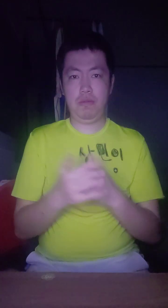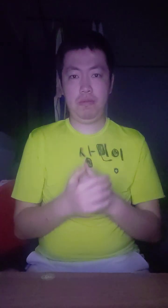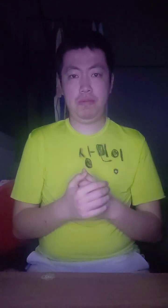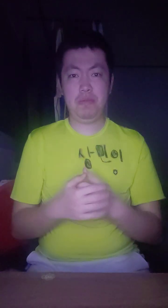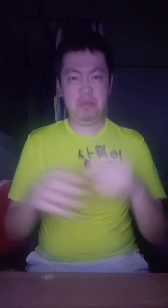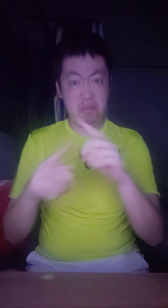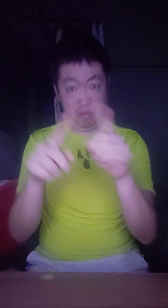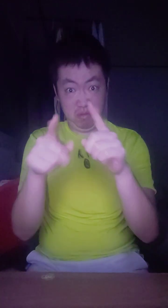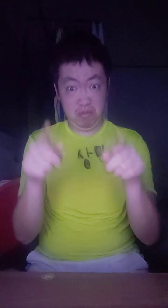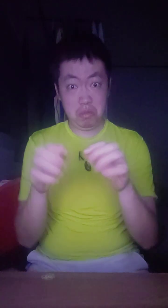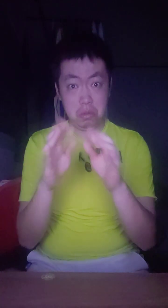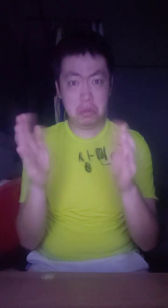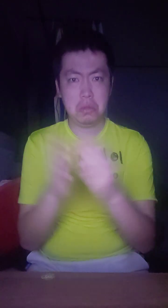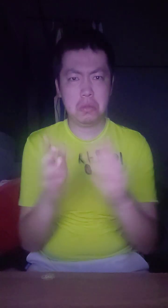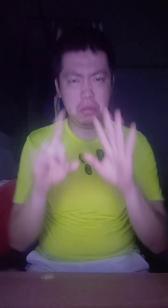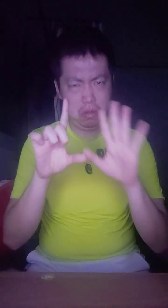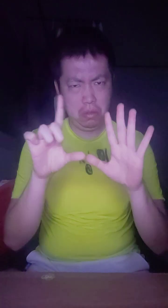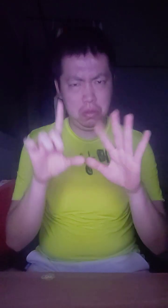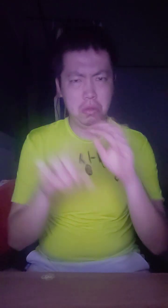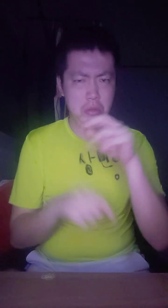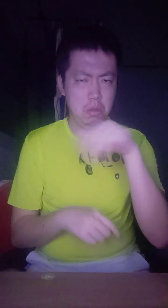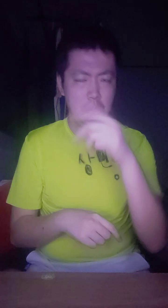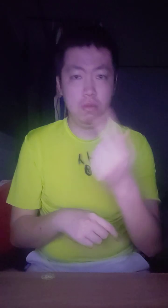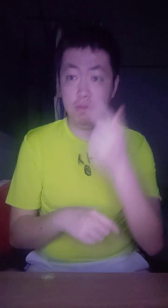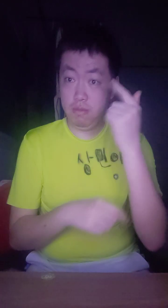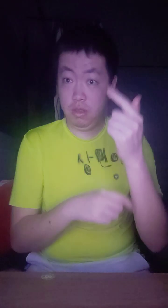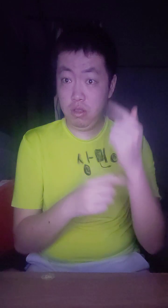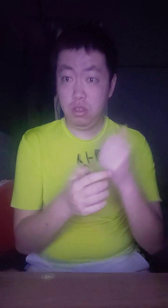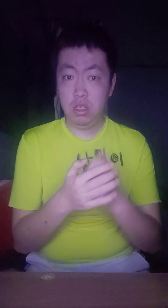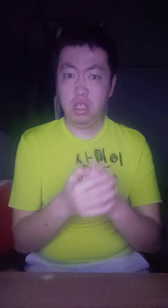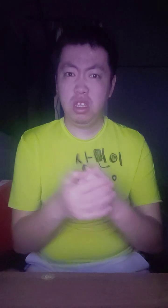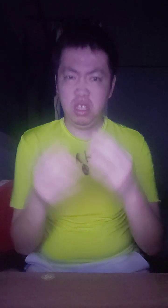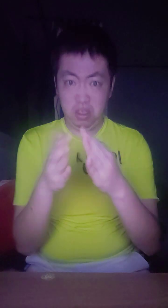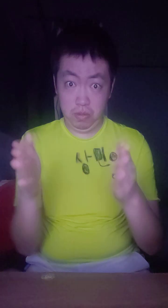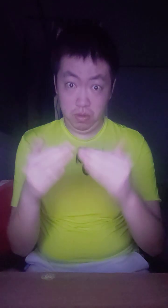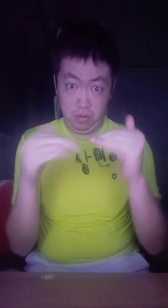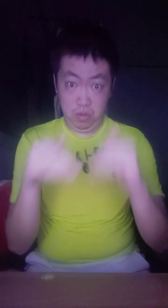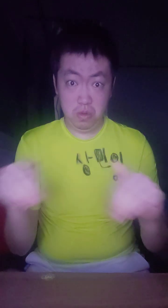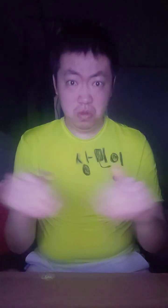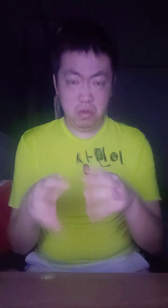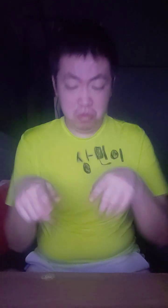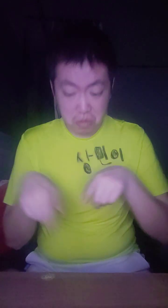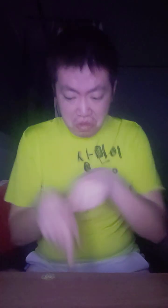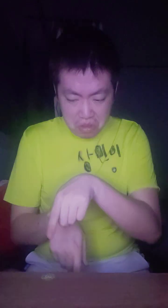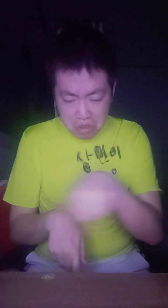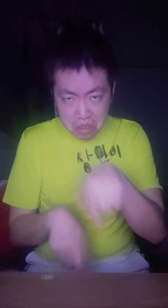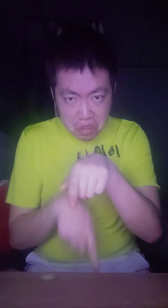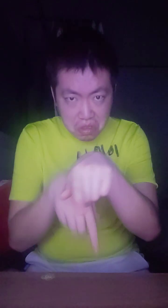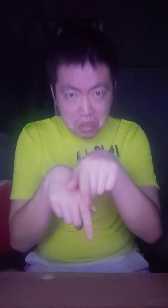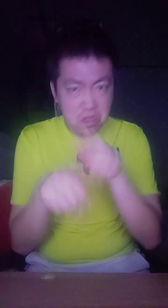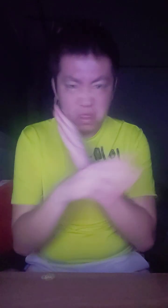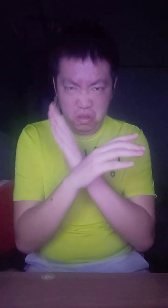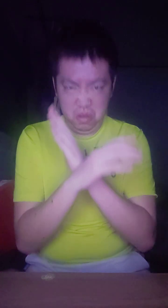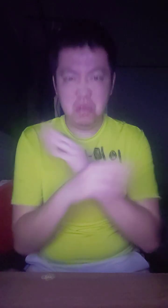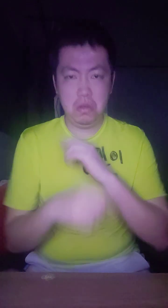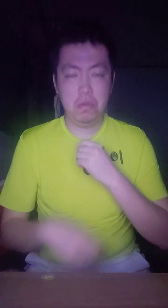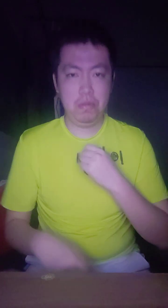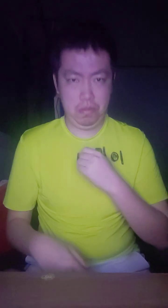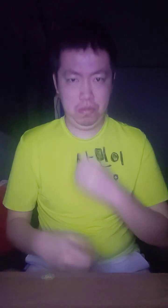휴대전화 두께가 보통 7mm 이상인 걸 고려해서 아예 칸 밑으로 휴대전화를 내밀지 못하게 하겠다는 취지입니다.